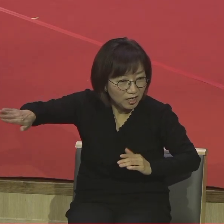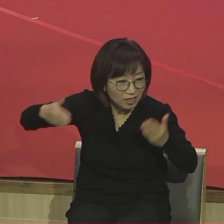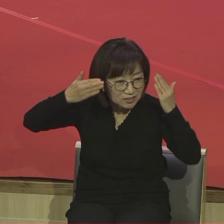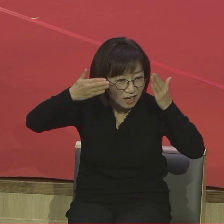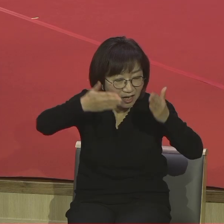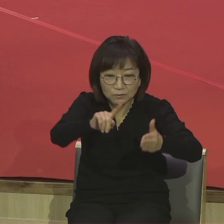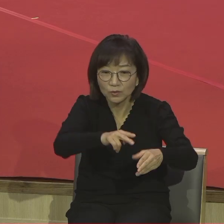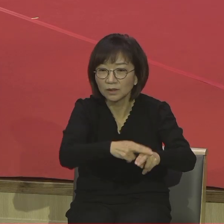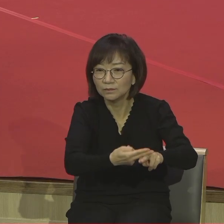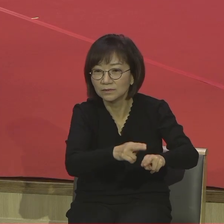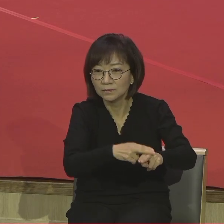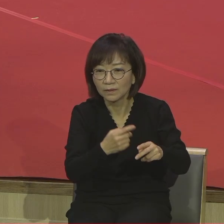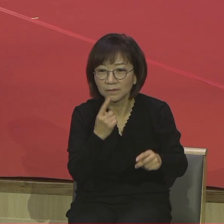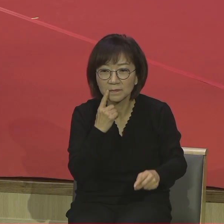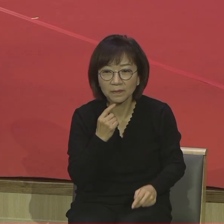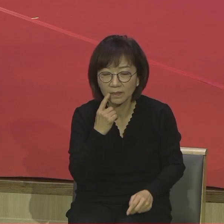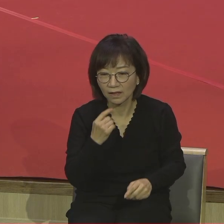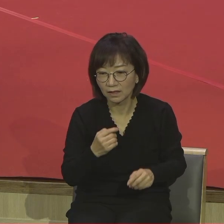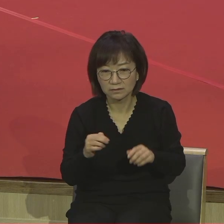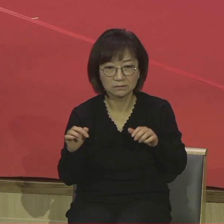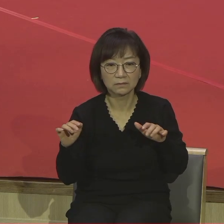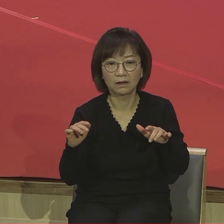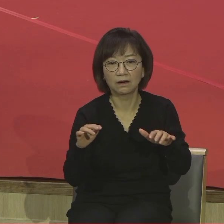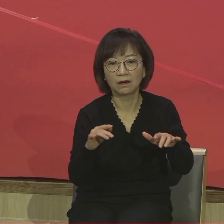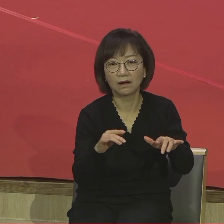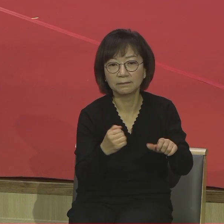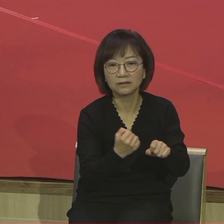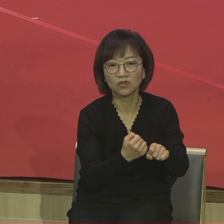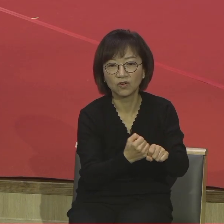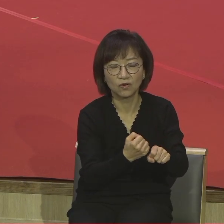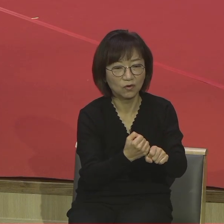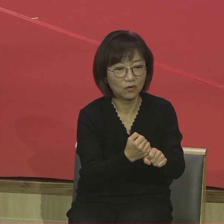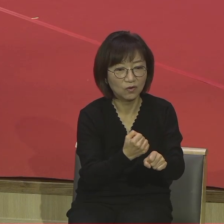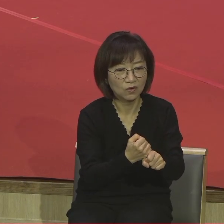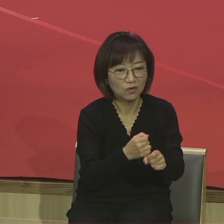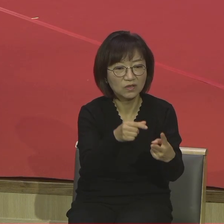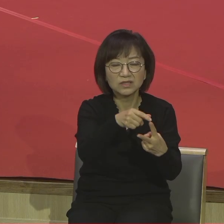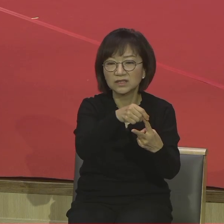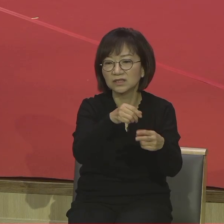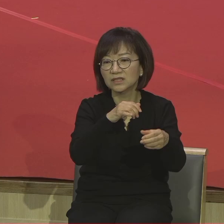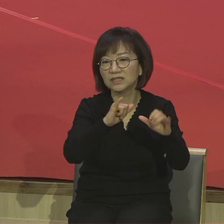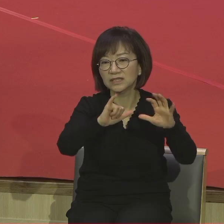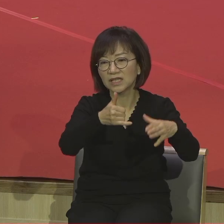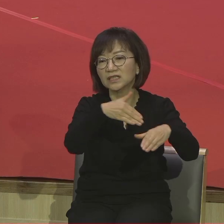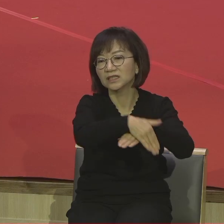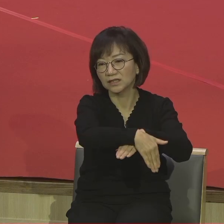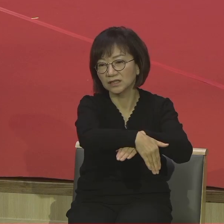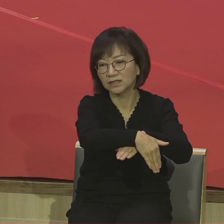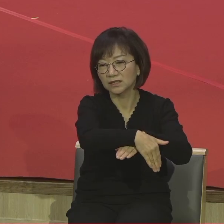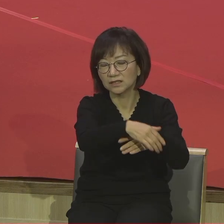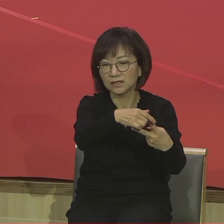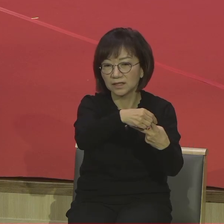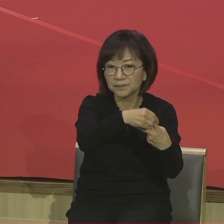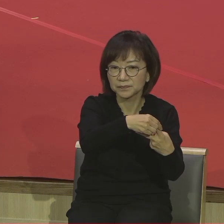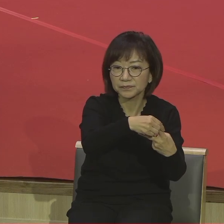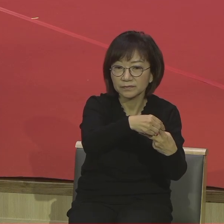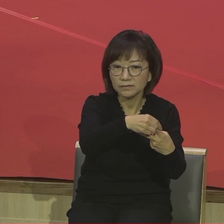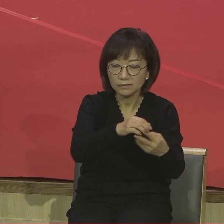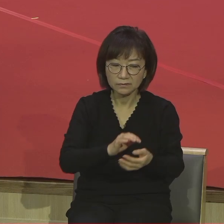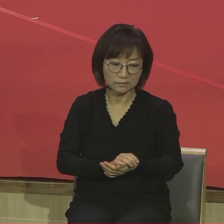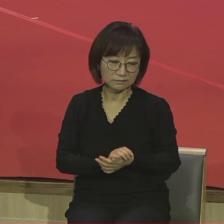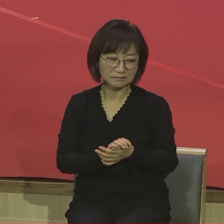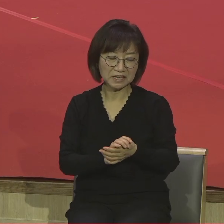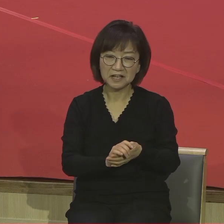그렇게 아이들로부터 그렇게 모든 사람들에게 선물을 주고 받으면서 마치 성탄의 의미가